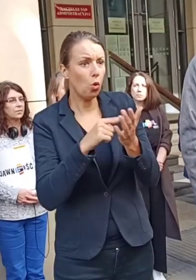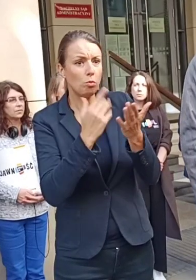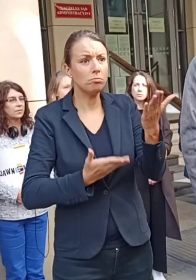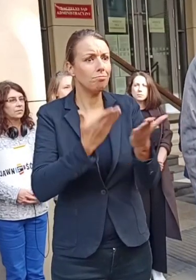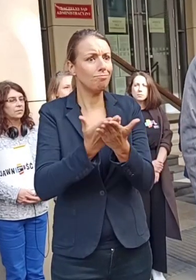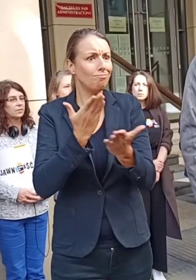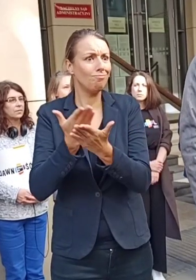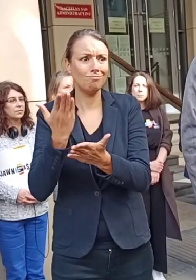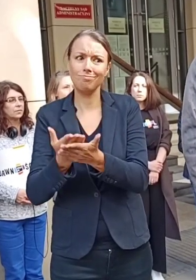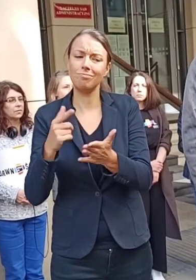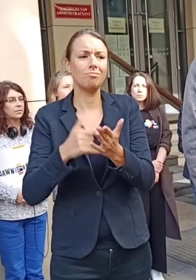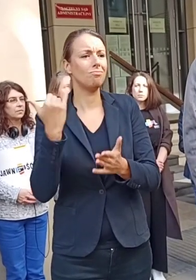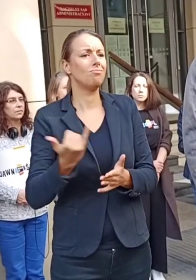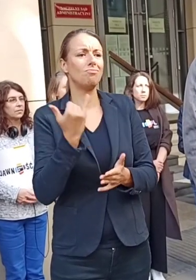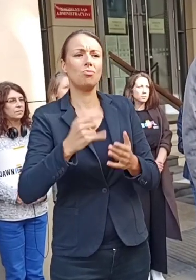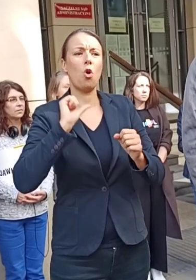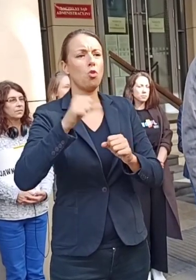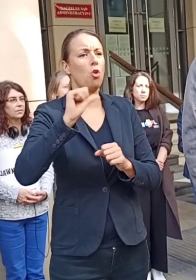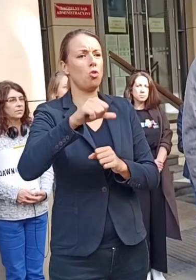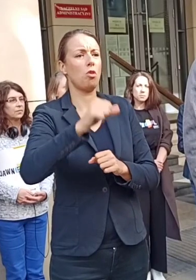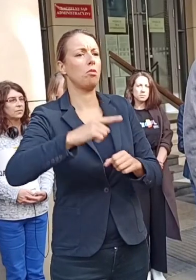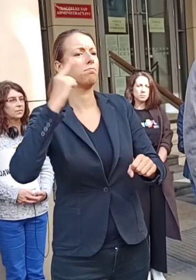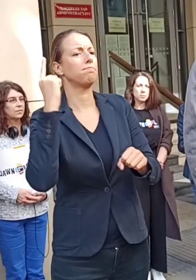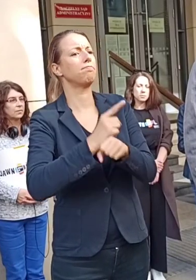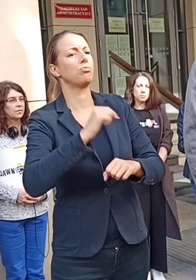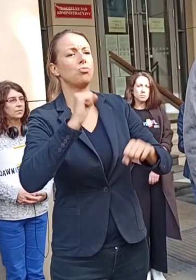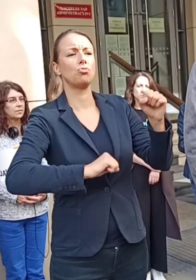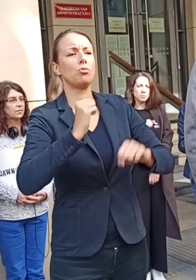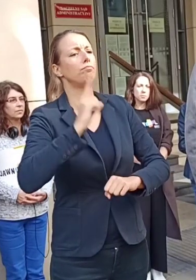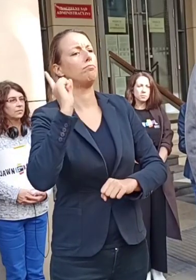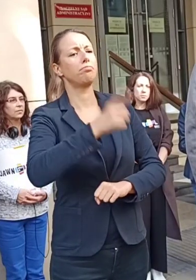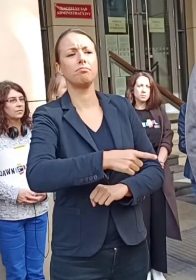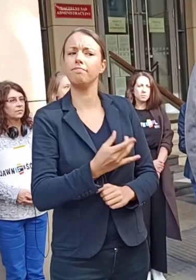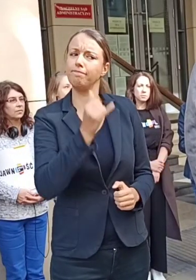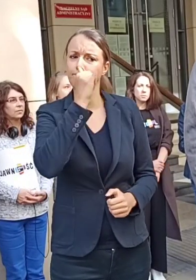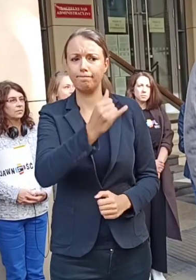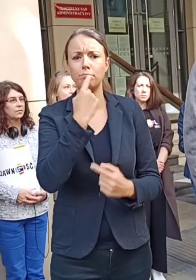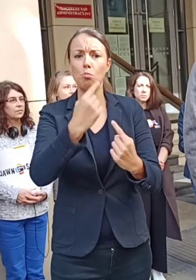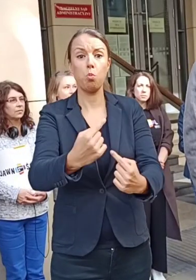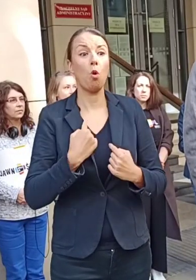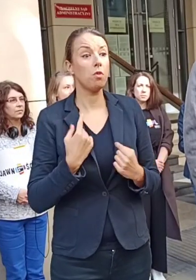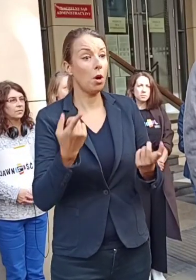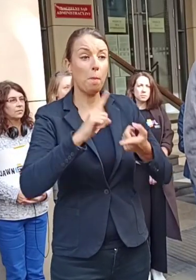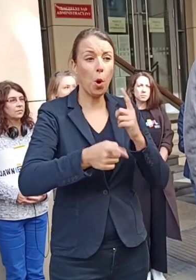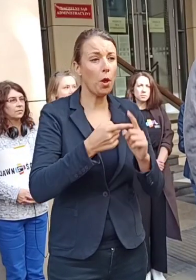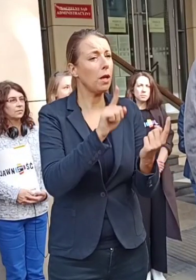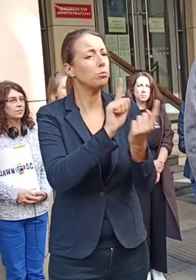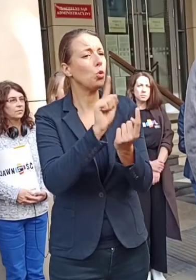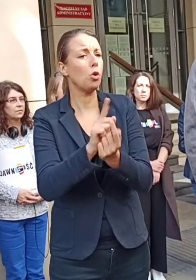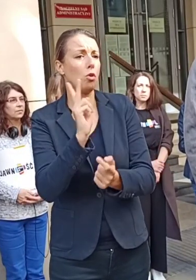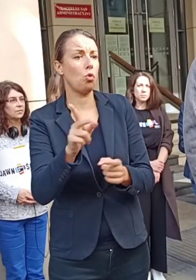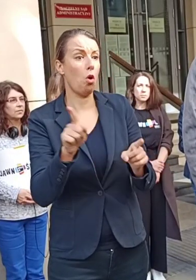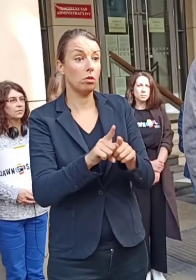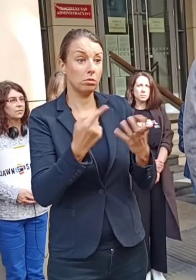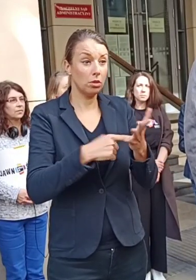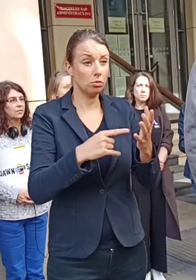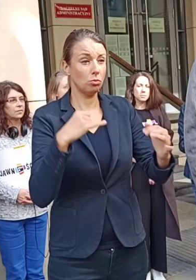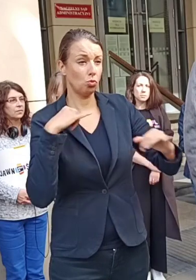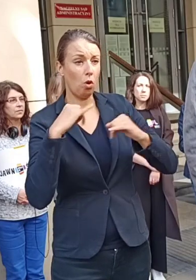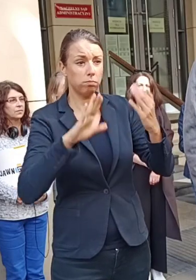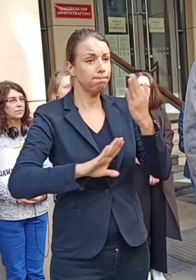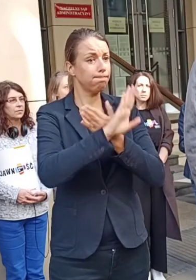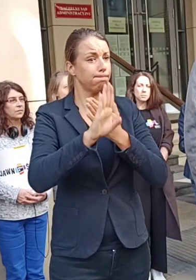rok były coraz gorsze orzeczenia wskazujące, że jako społeczeństwo nie możemy wiedzieć, z kim się spotykają politycy i też najwyższe osoby w państwie. No i rzeczywiście doszło do takiej